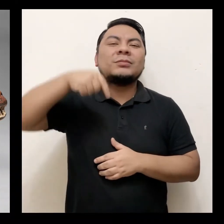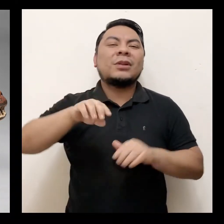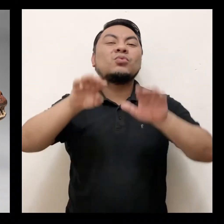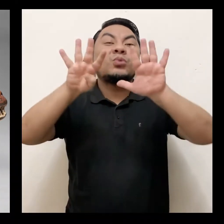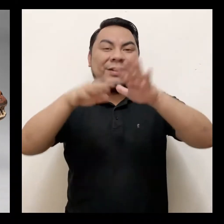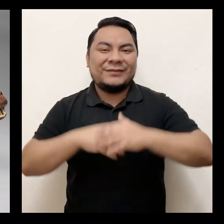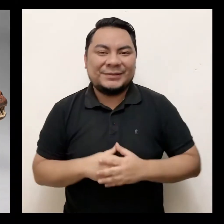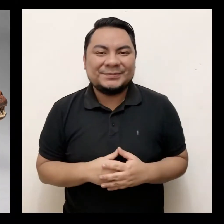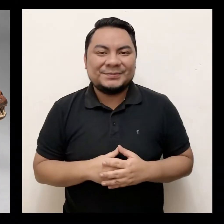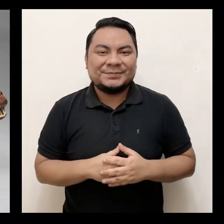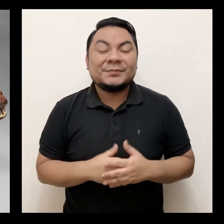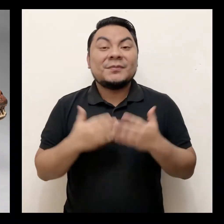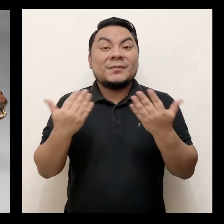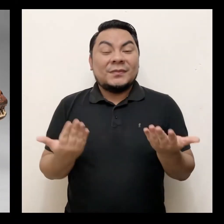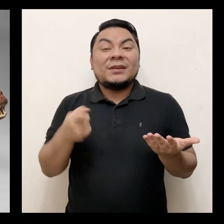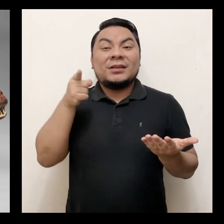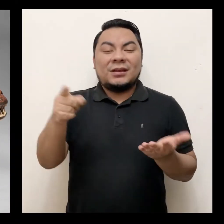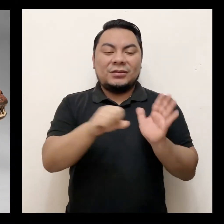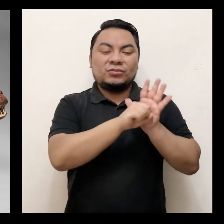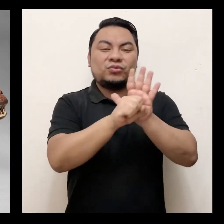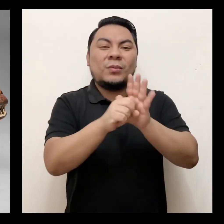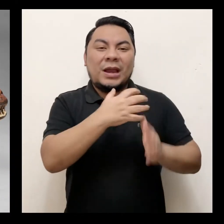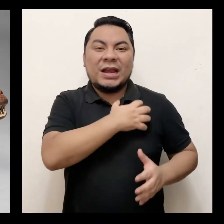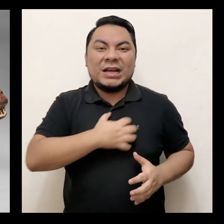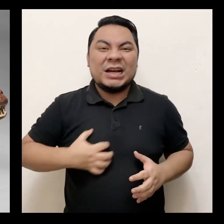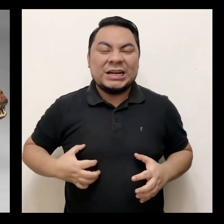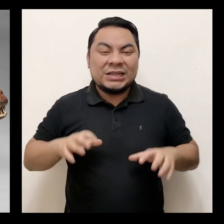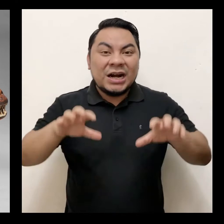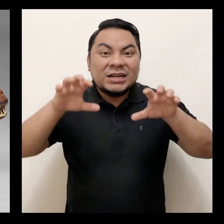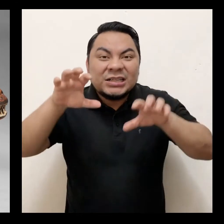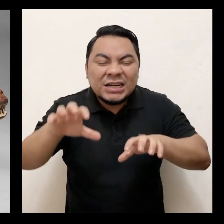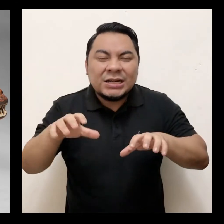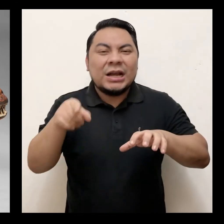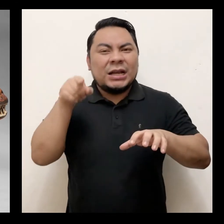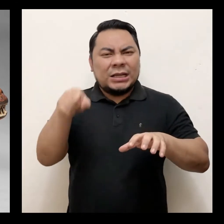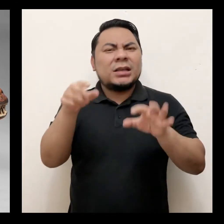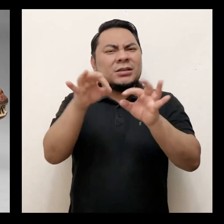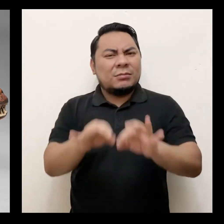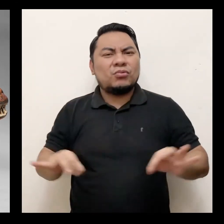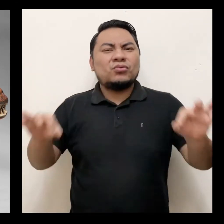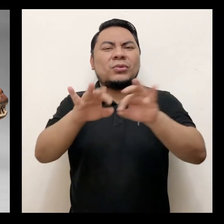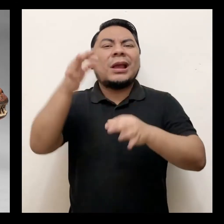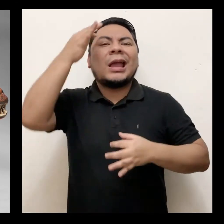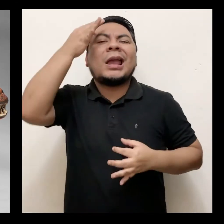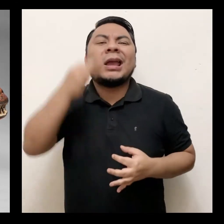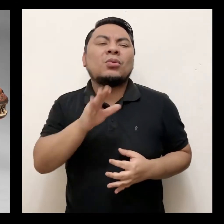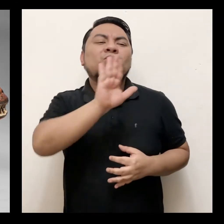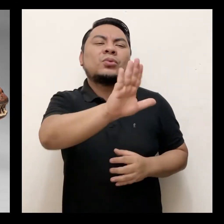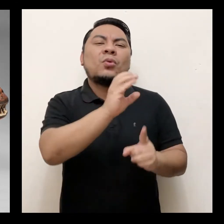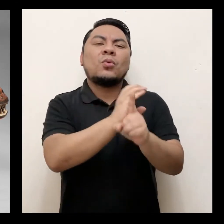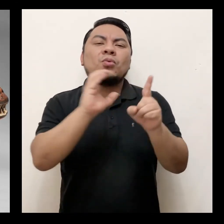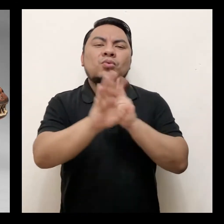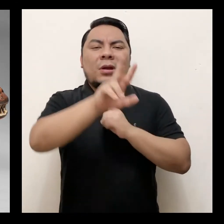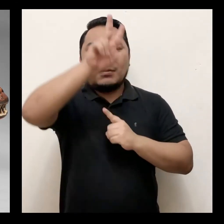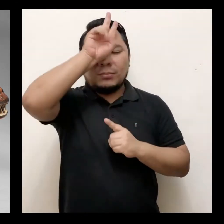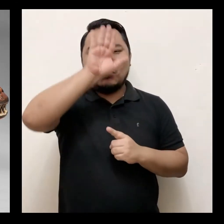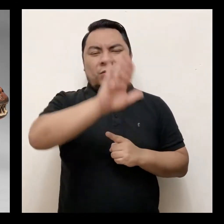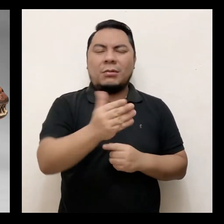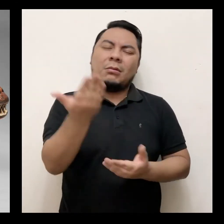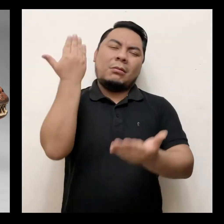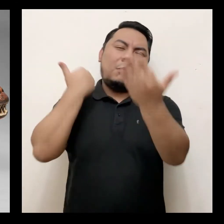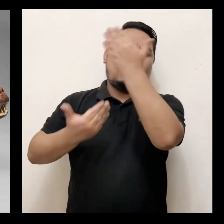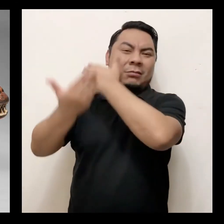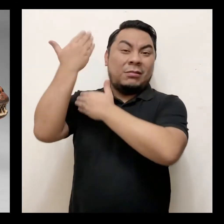año 2009. La simbología del jaguar o felino ha sido muy importante en las creencias de las culturas